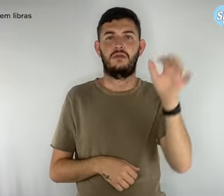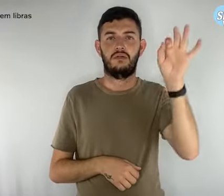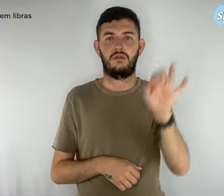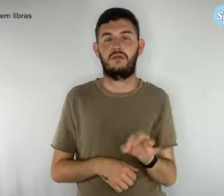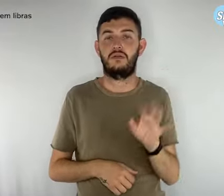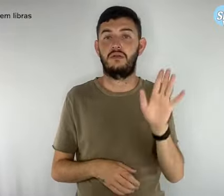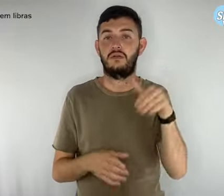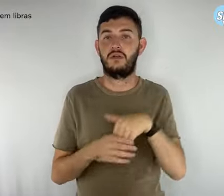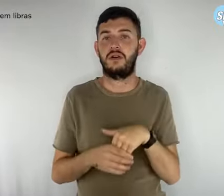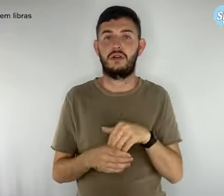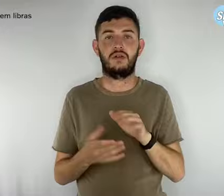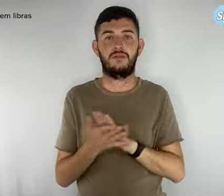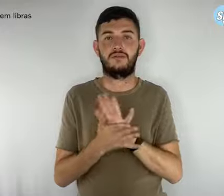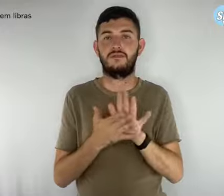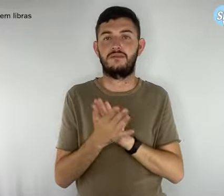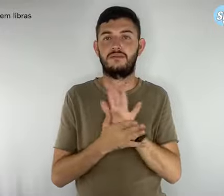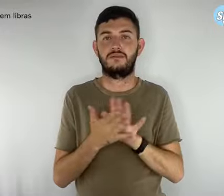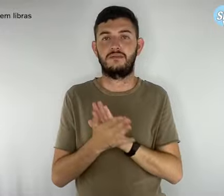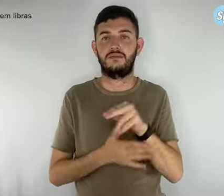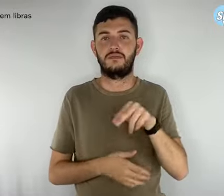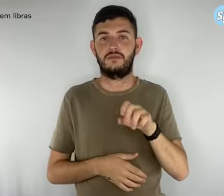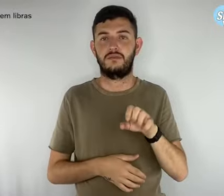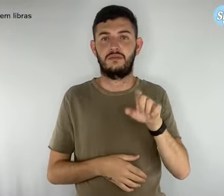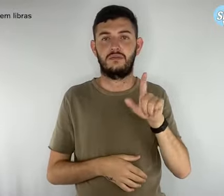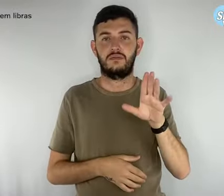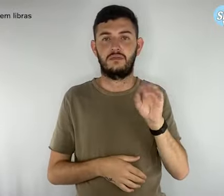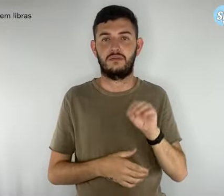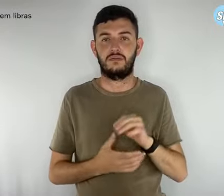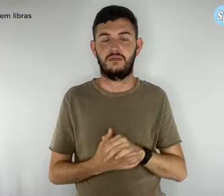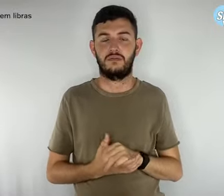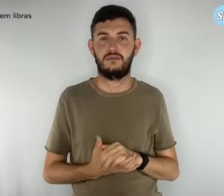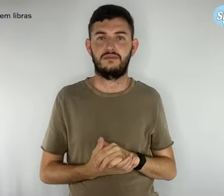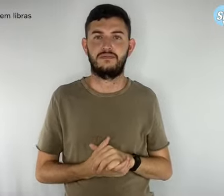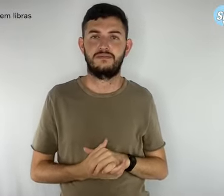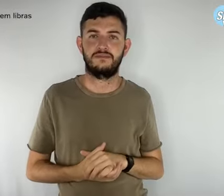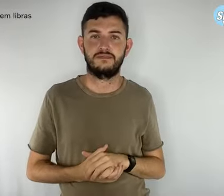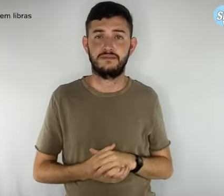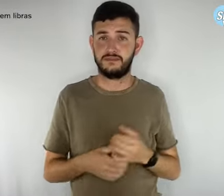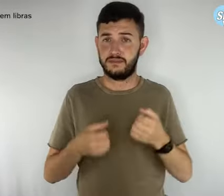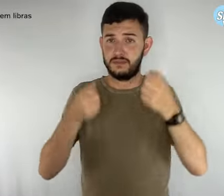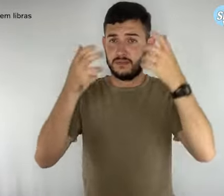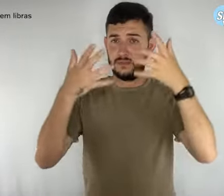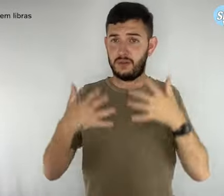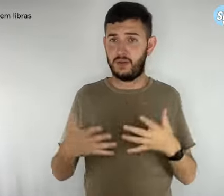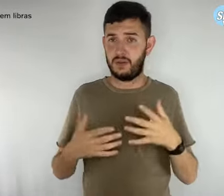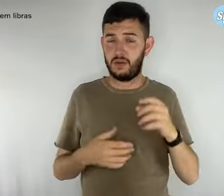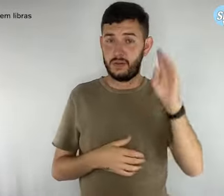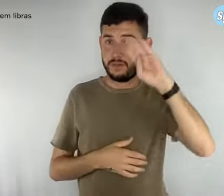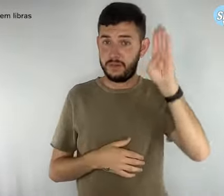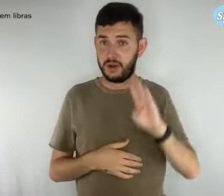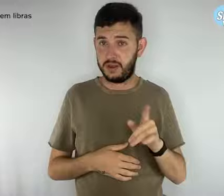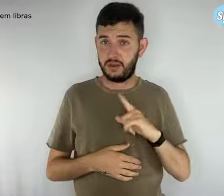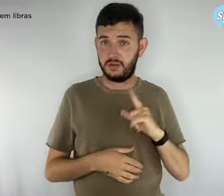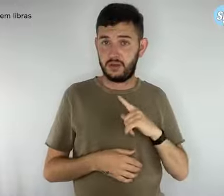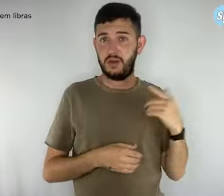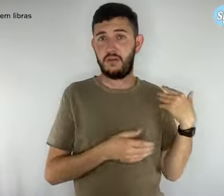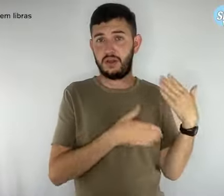14,67%, votaram nulo. Importante ressaltar que, se de um lado o Brasil tem uma